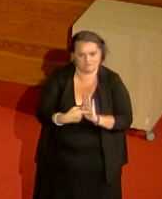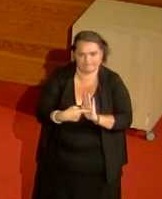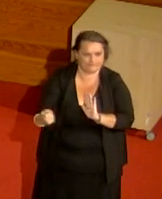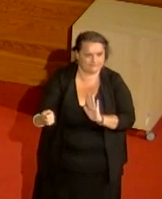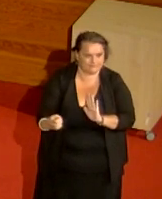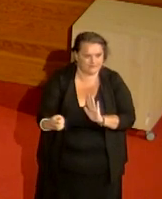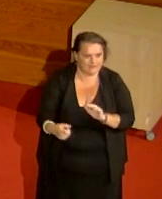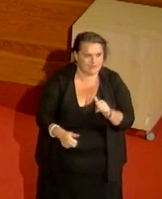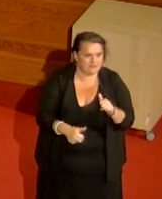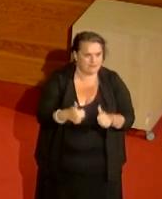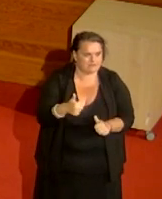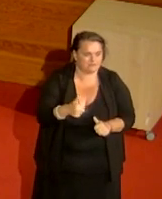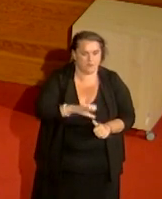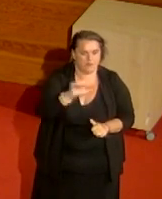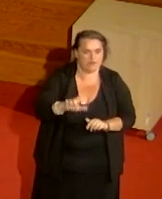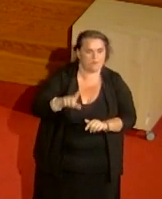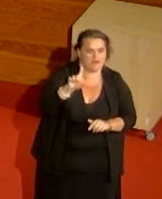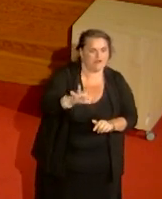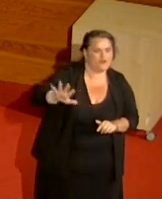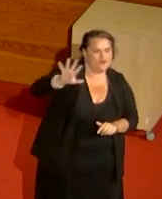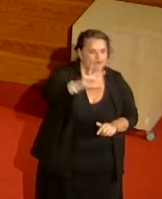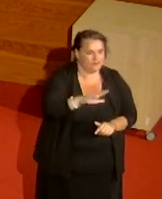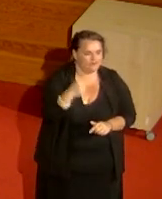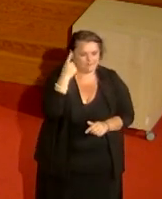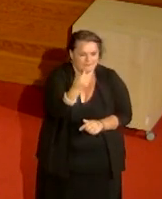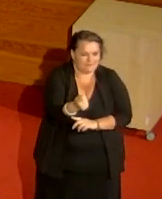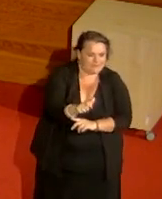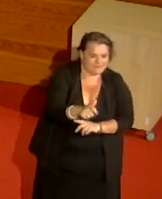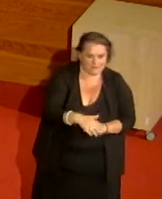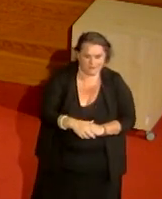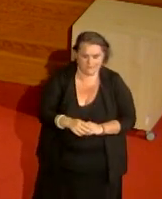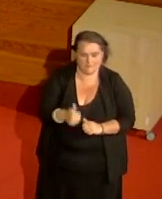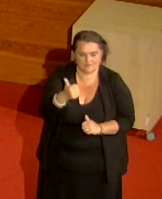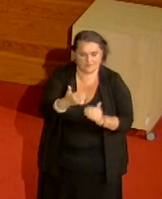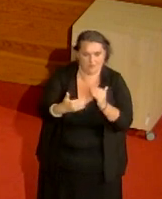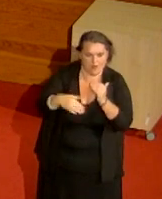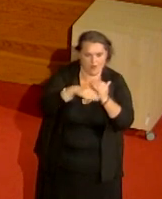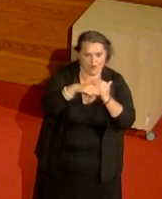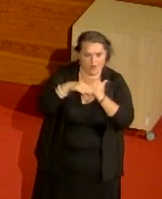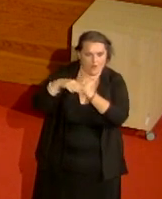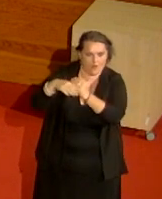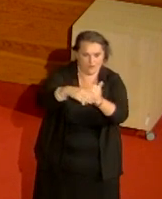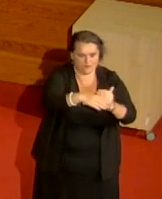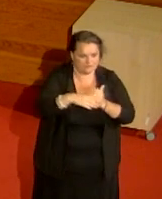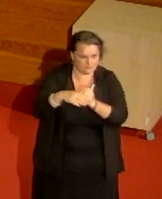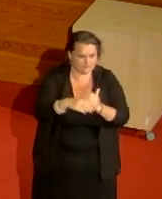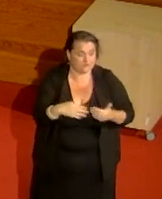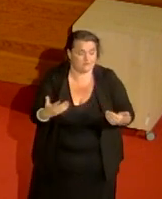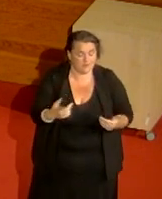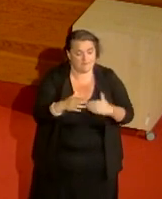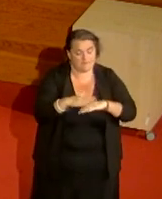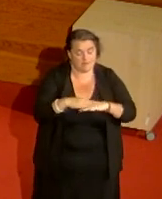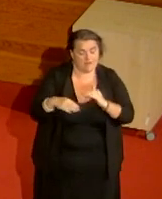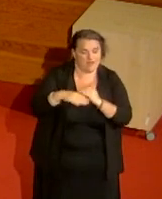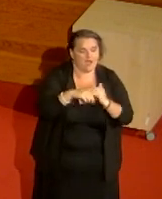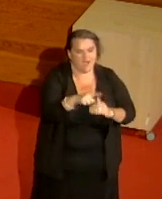forma de homogeneizar y ahora veremos como la homogeneización tiene un papel muy importante en la Inteligencia artificial es es